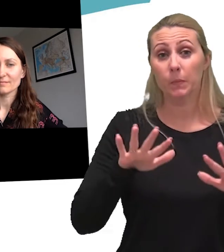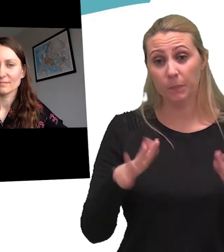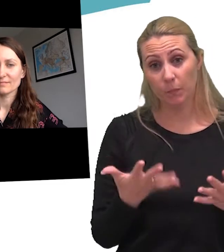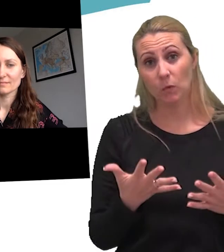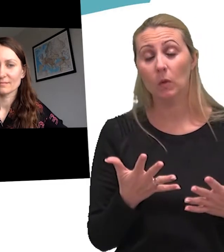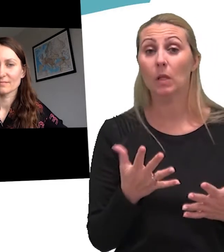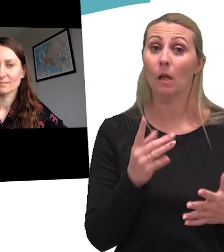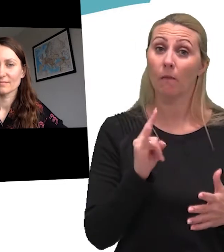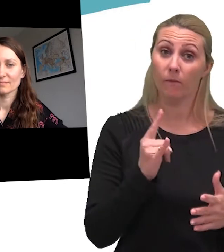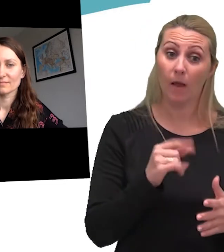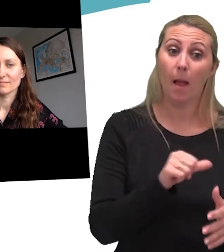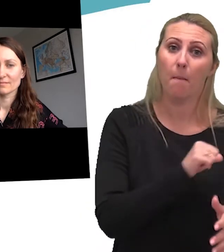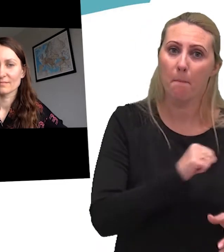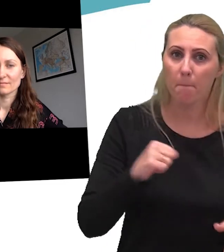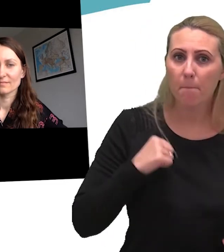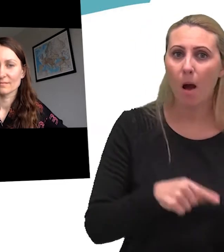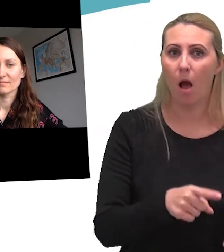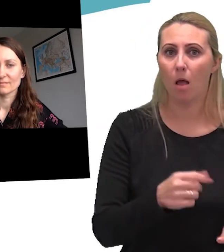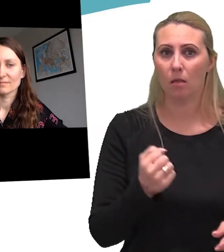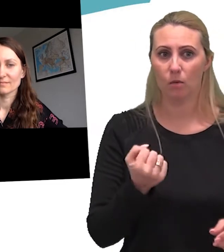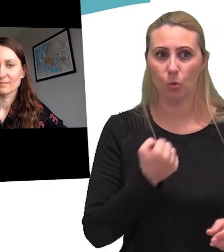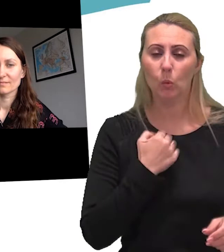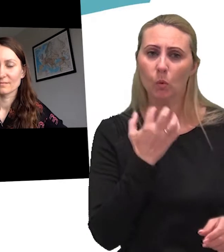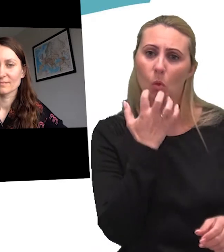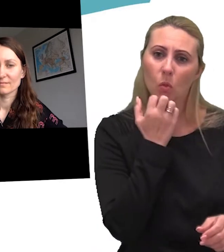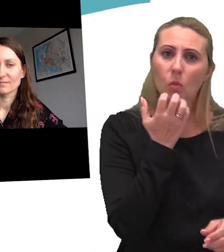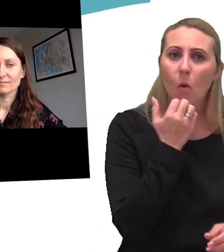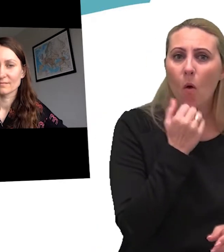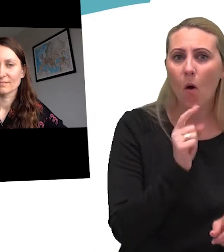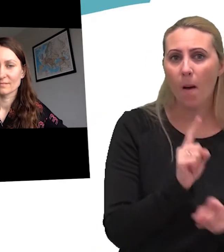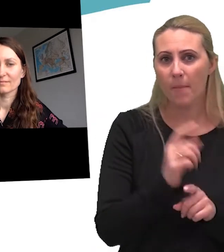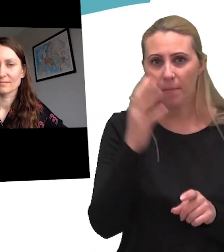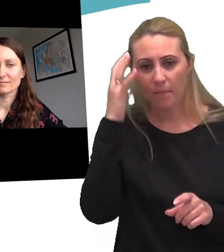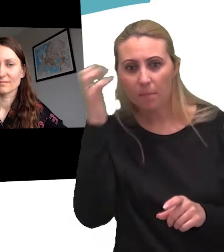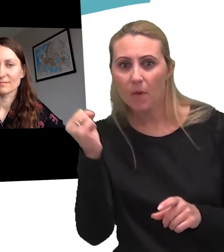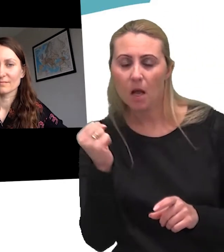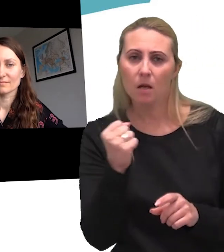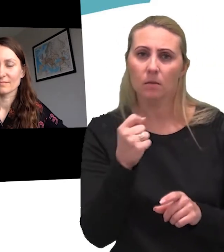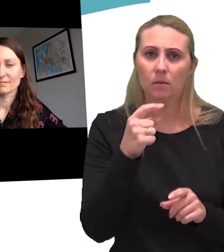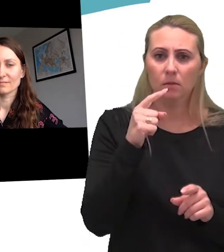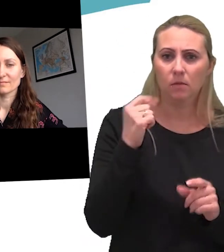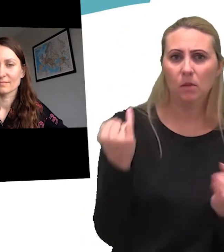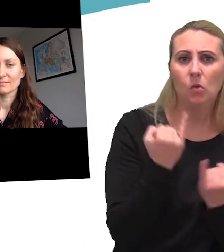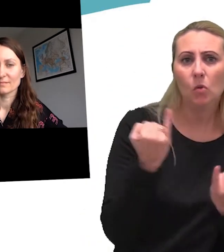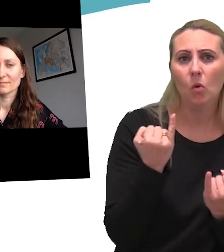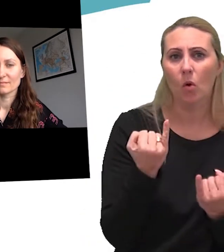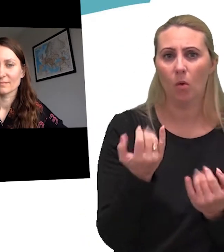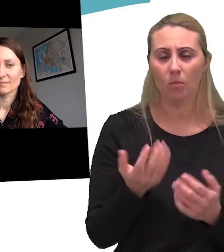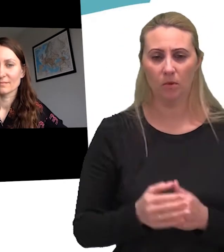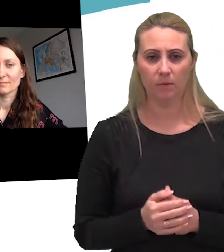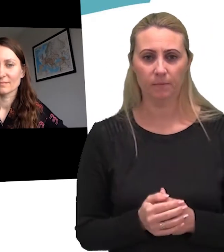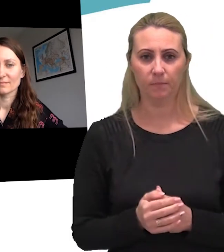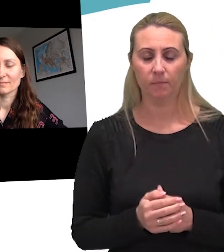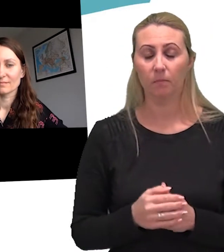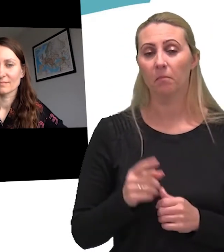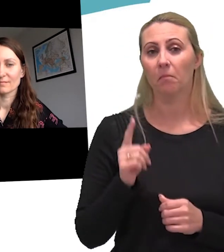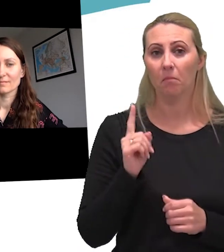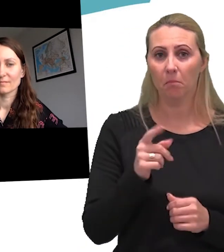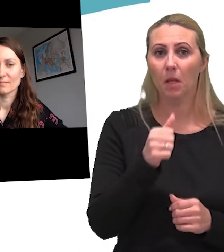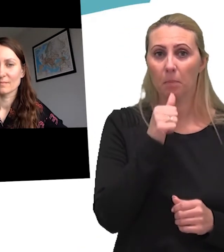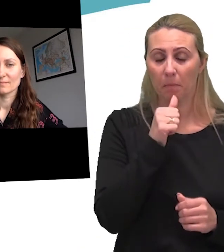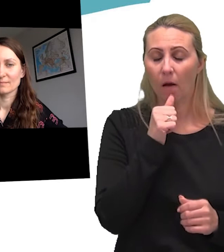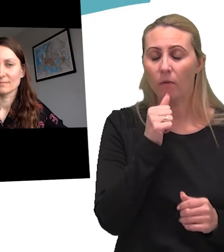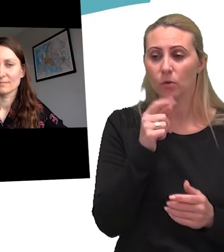vaikų, kurie šiaip interesą kažkokį tai turi, bet kaip ir hobi, ne? Mhm. Bet šiaip tai daugiausia